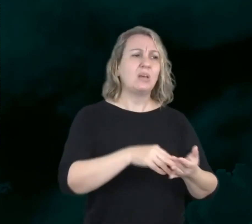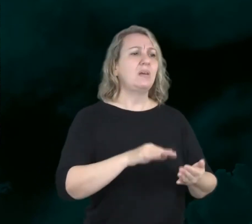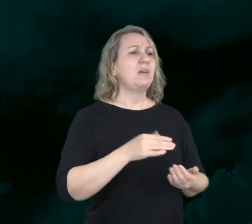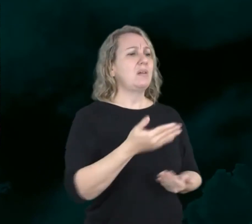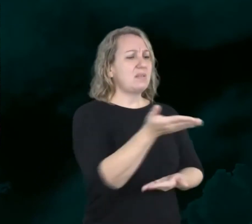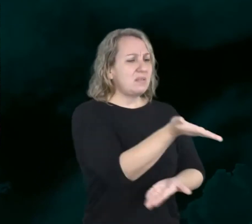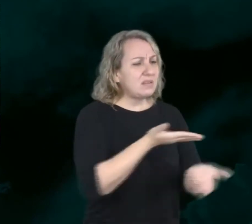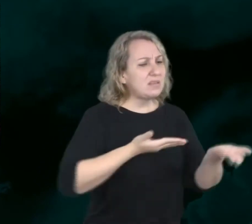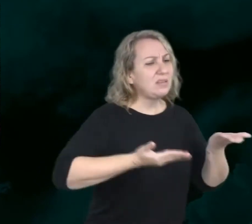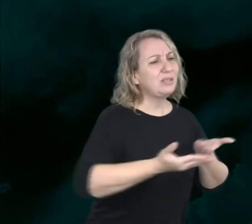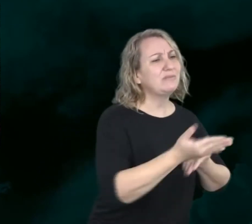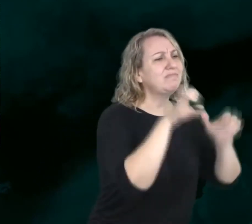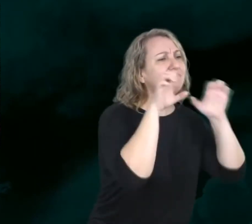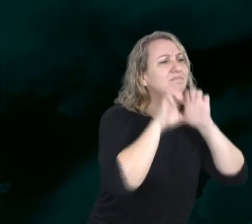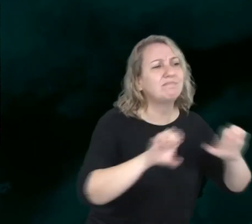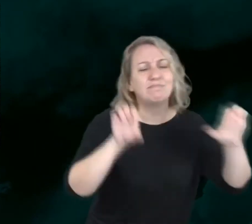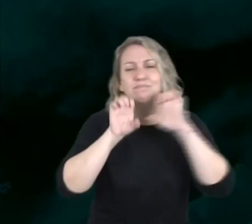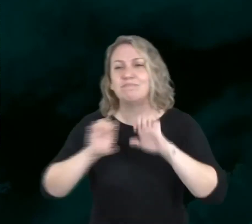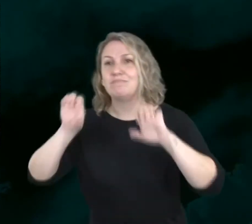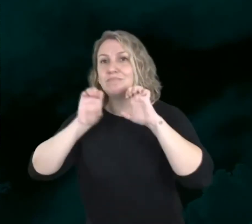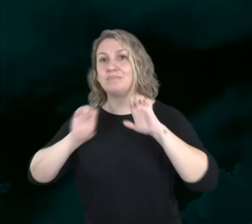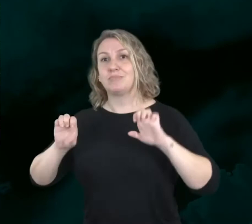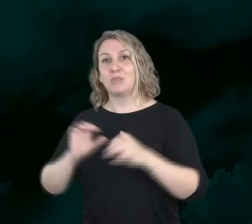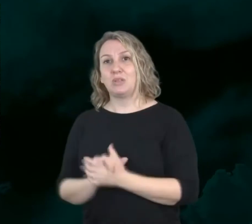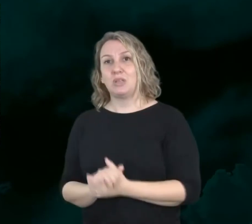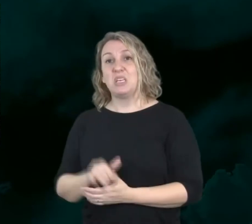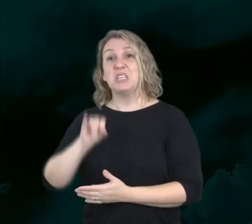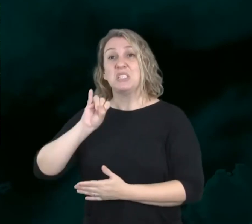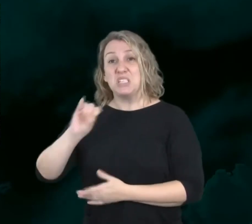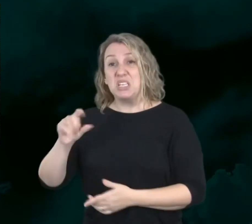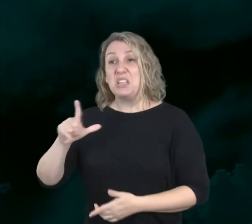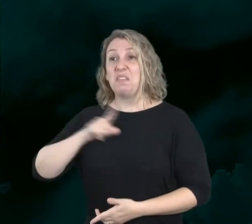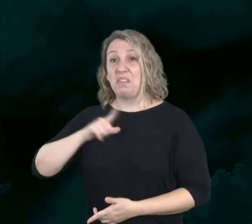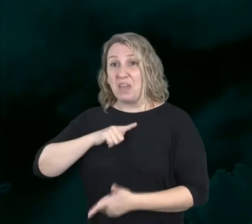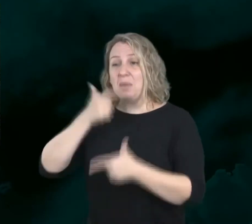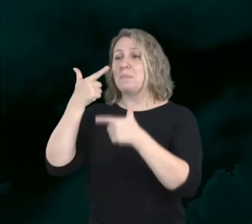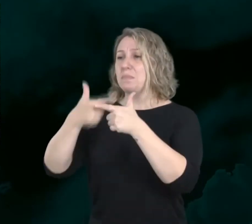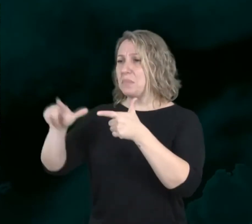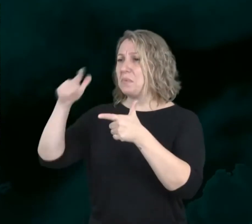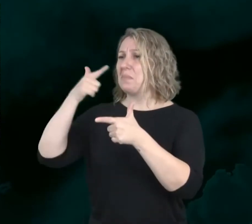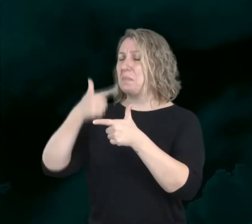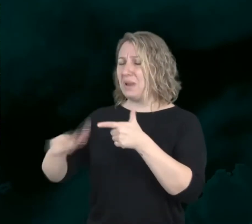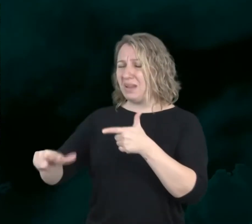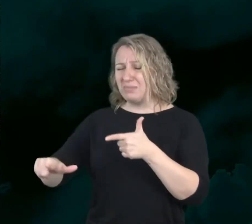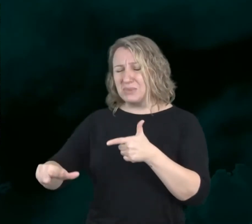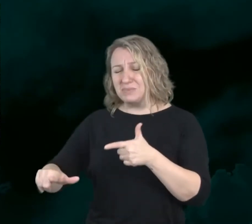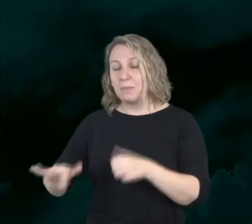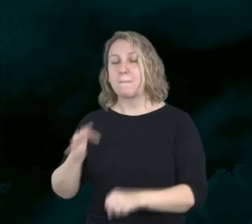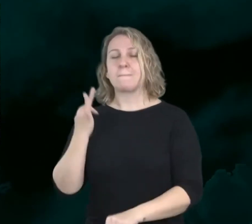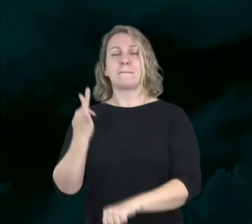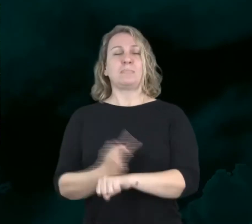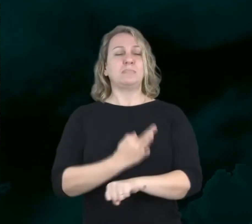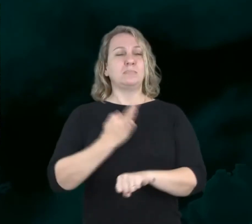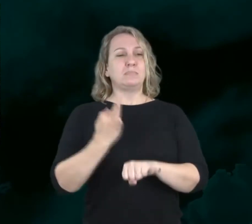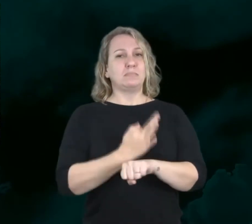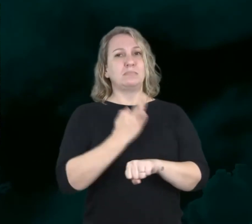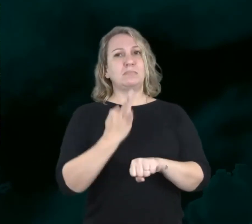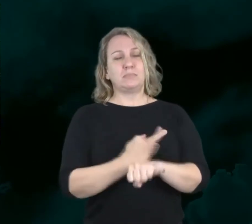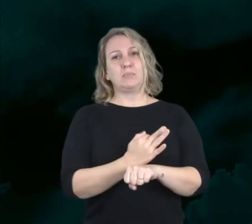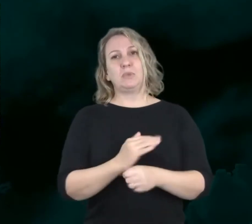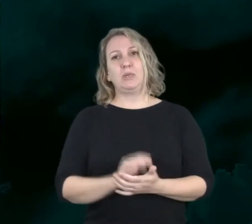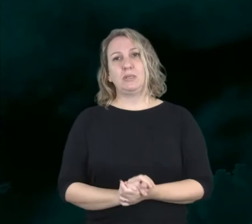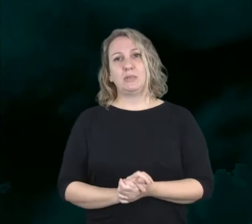com muitos aborrecimentos, com muitas tribulações, mas nós perseveramos. Por quê? Porque nós temos uma